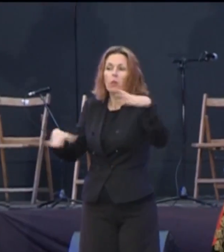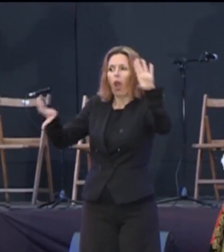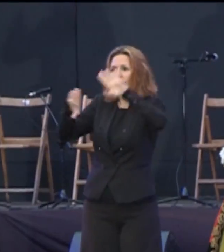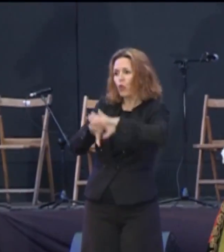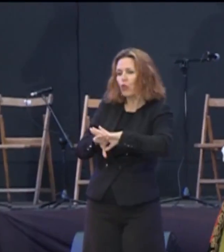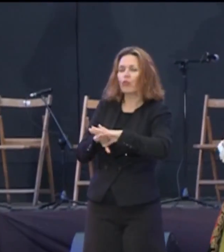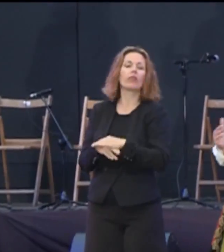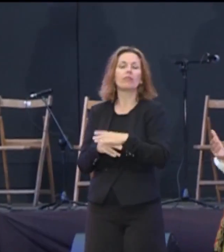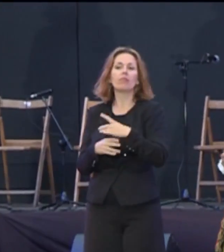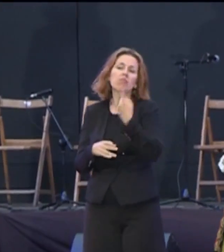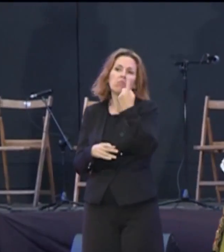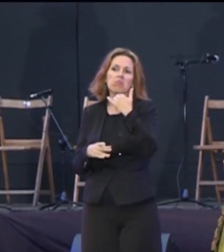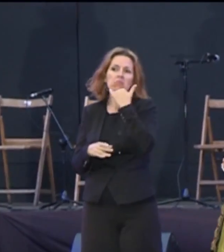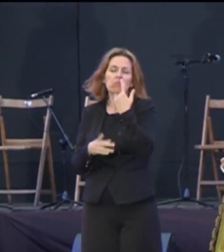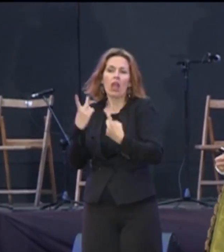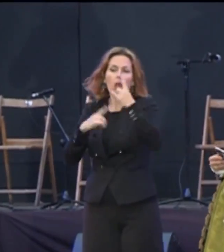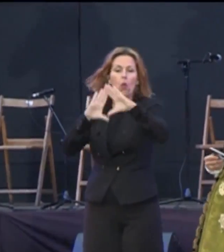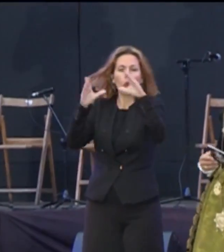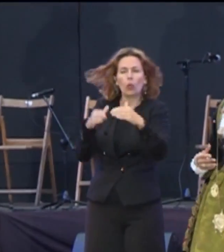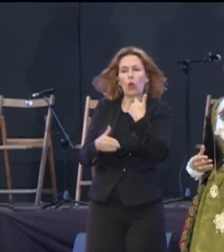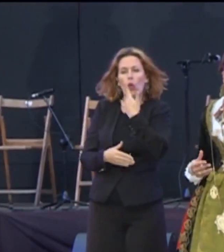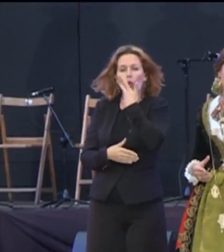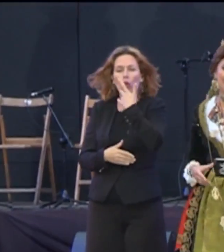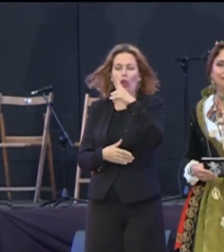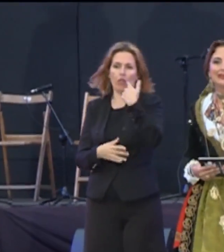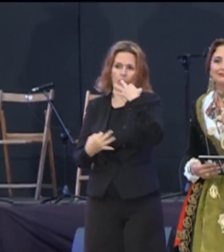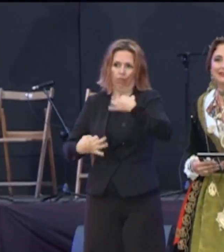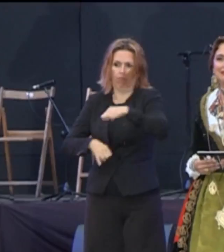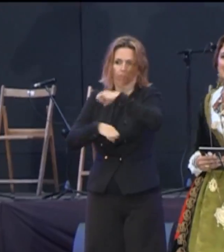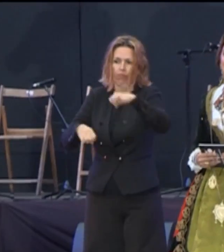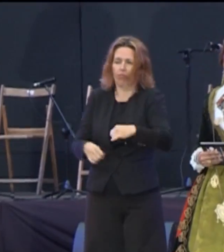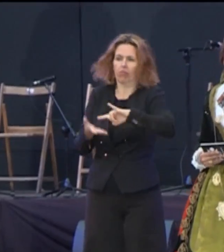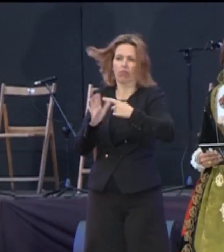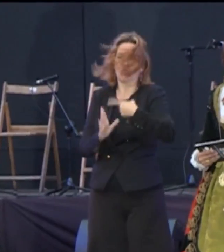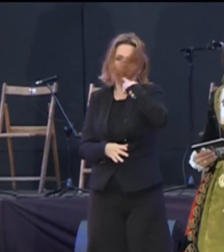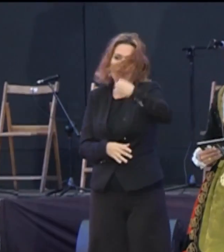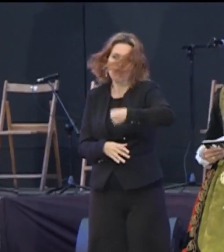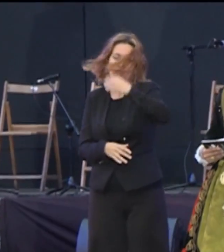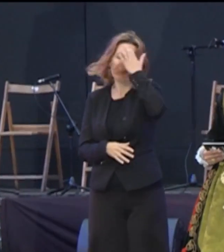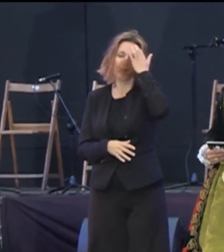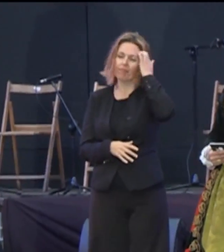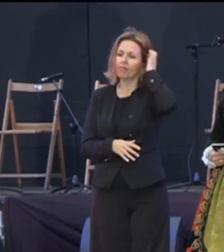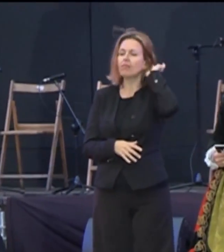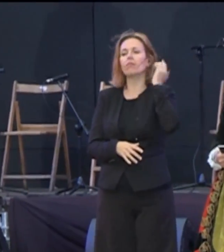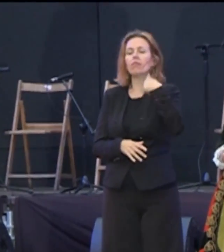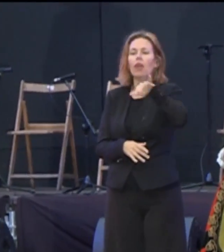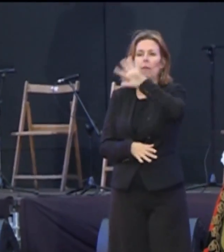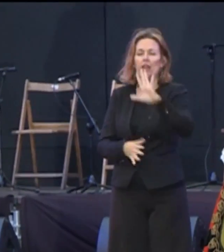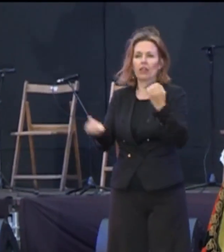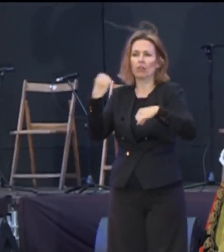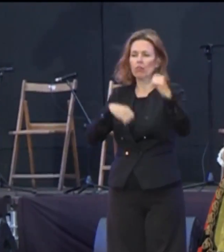noche algún grupo del que conociéramos su solvencia técnica y su buena apariencia